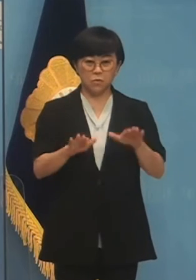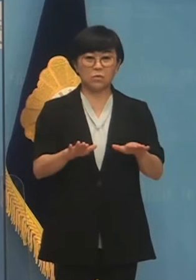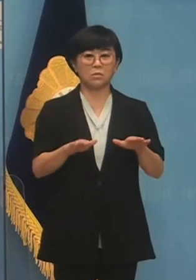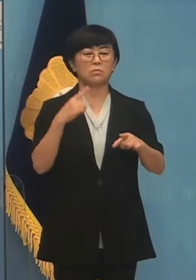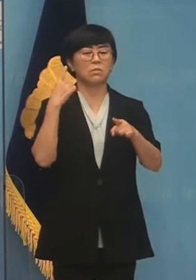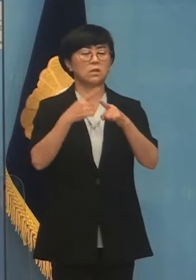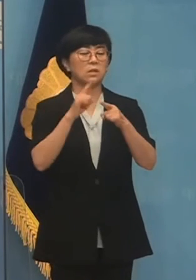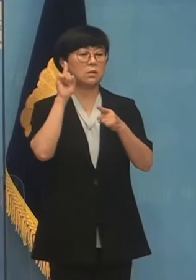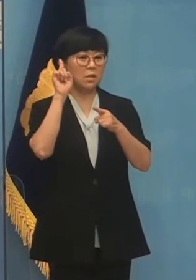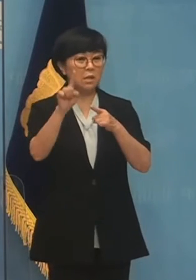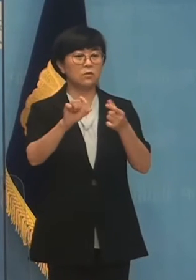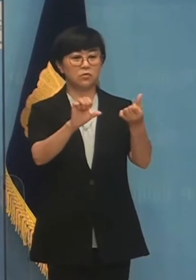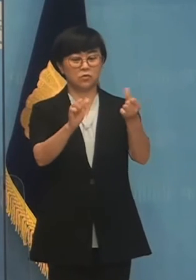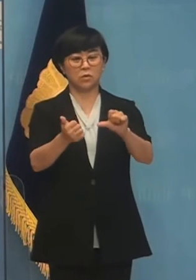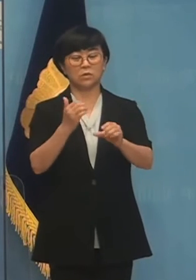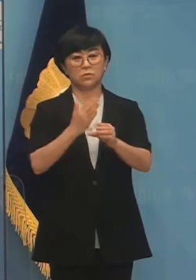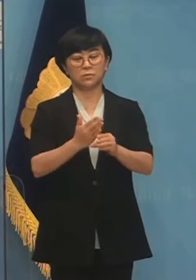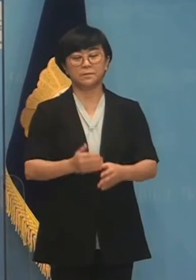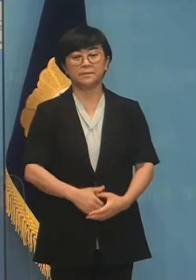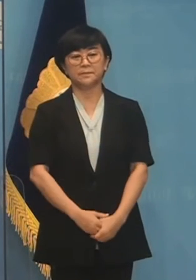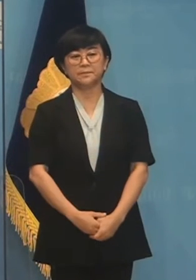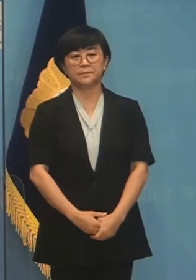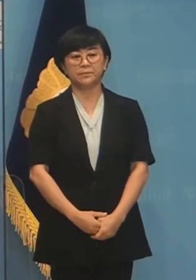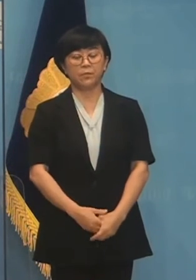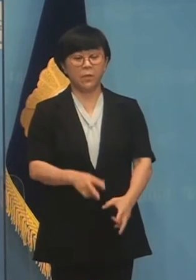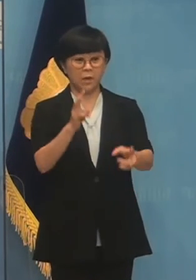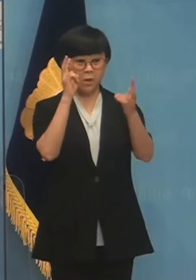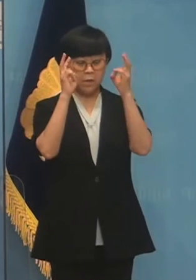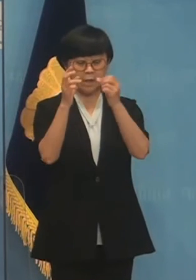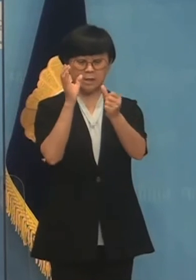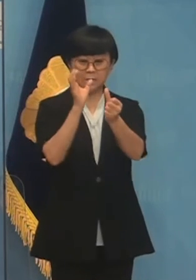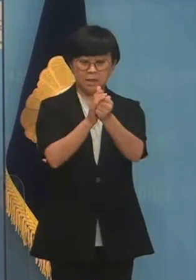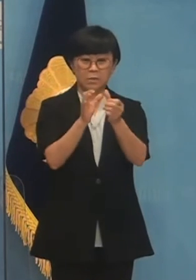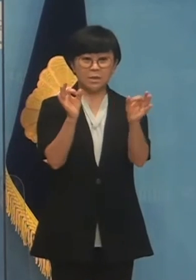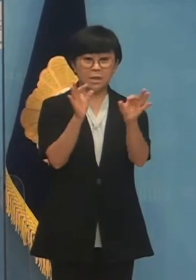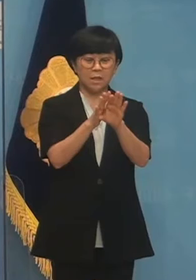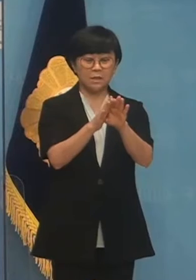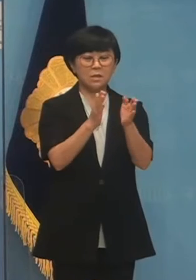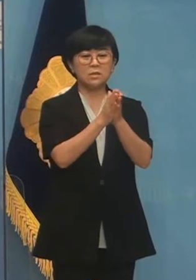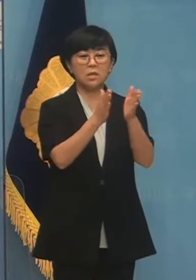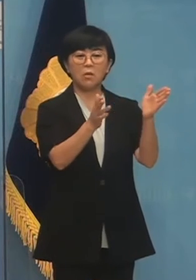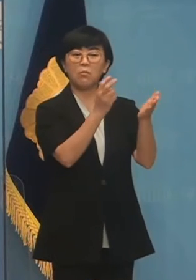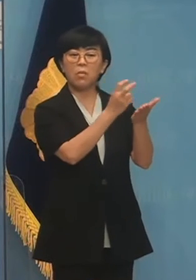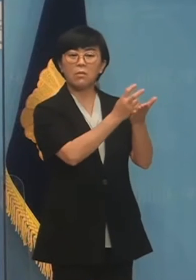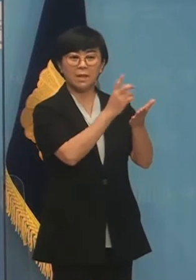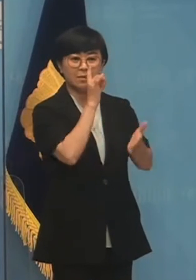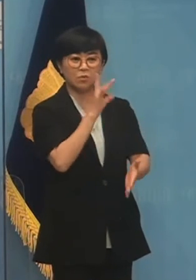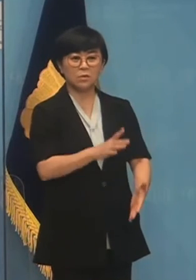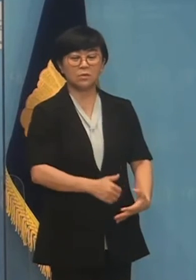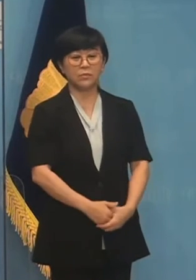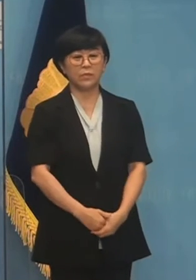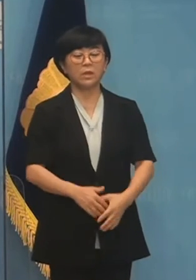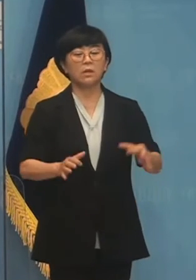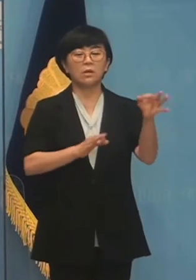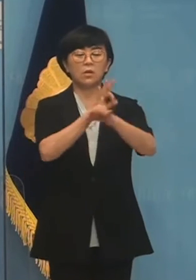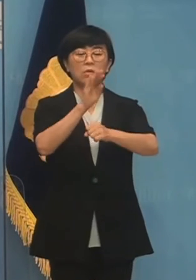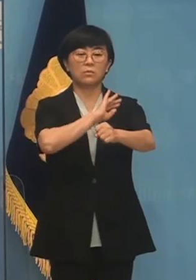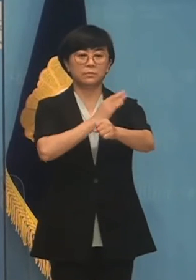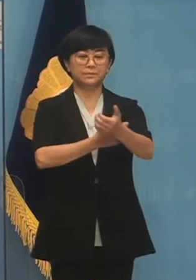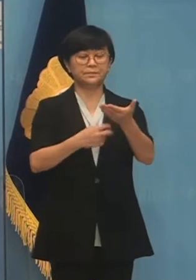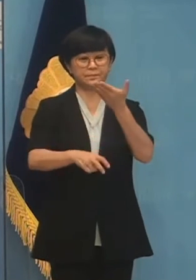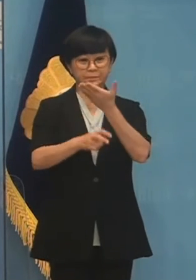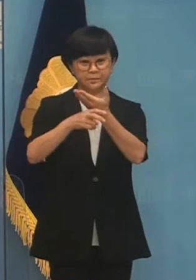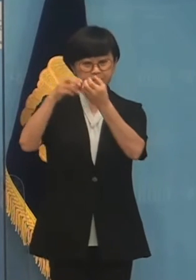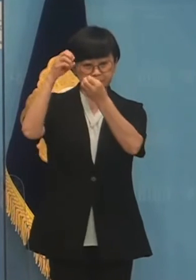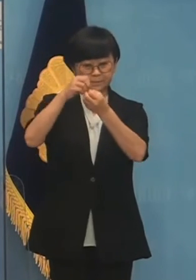오늘도 내일도 죽어갑니다. 기업 책임이 사라진 시행령은 절대 안 됩니다. 경영권 불법